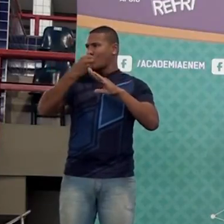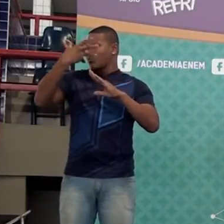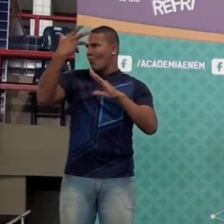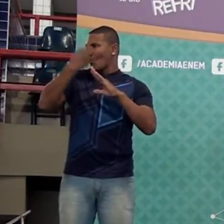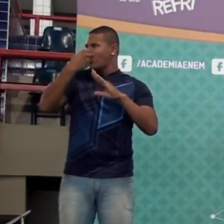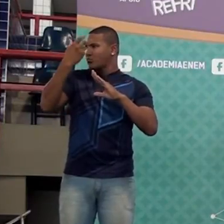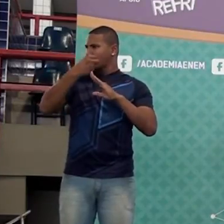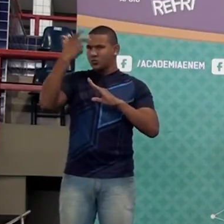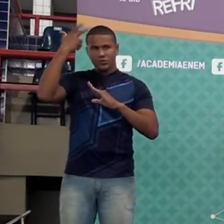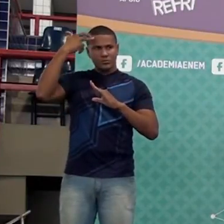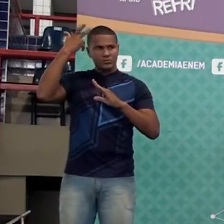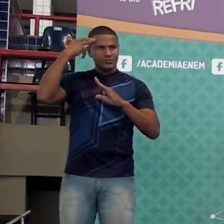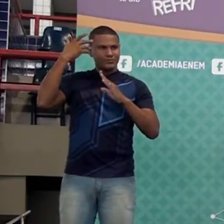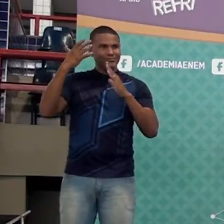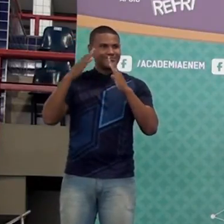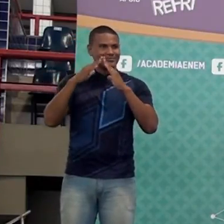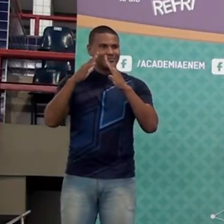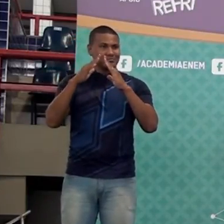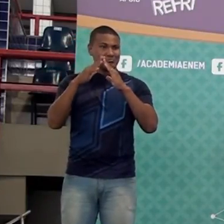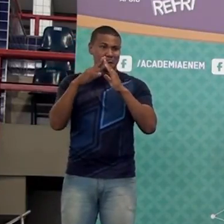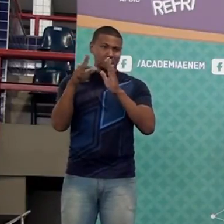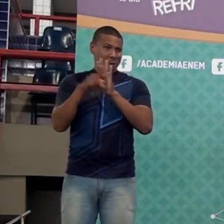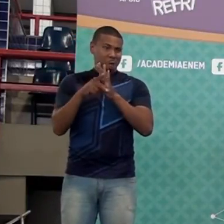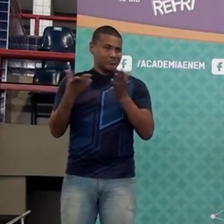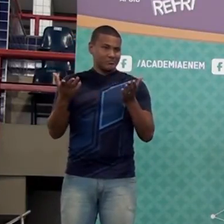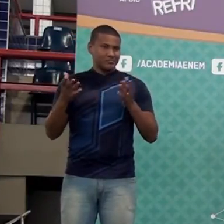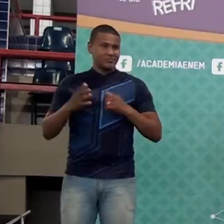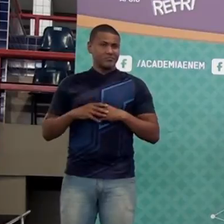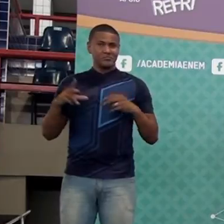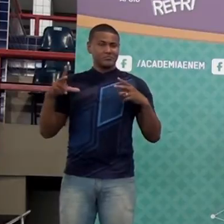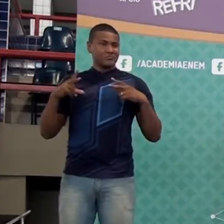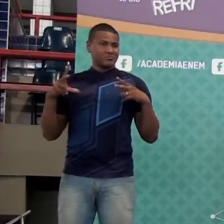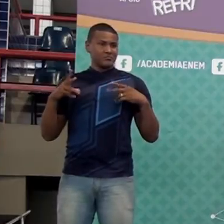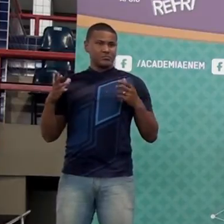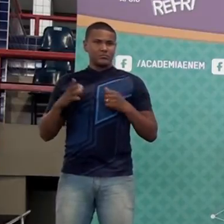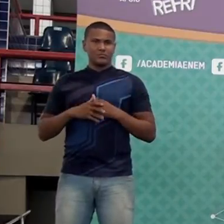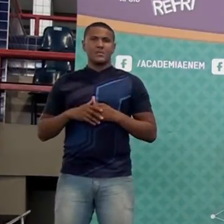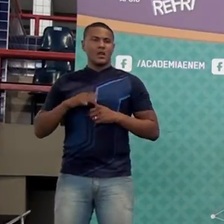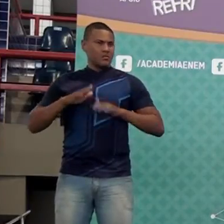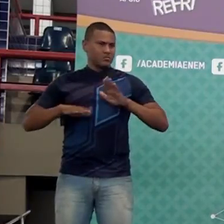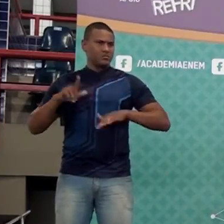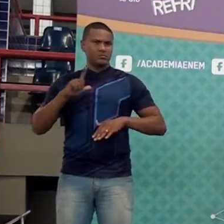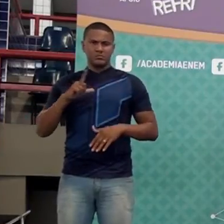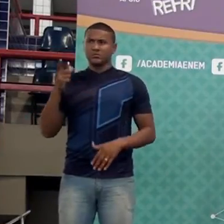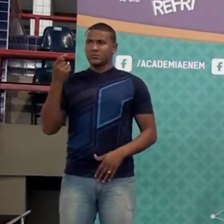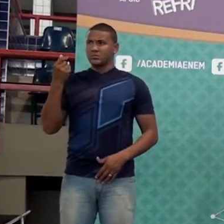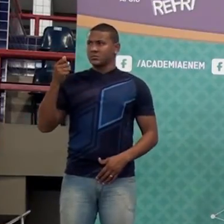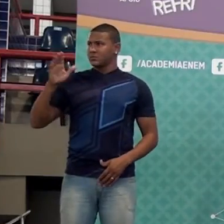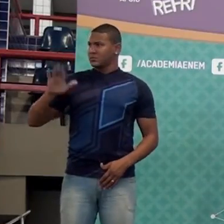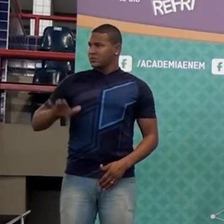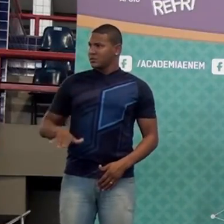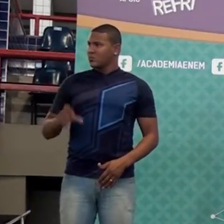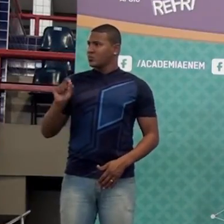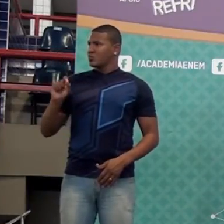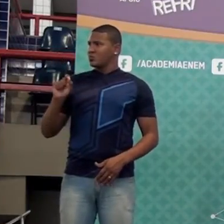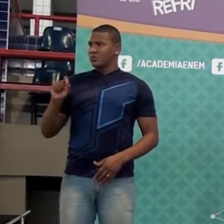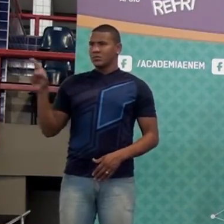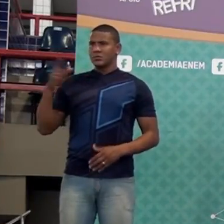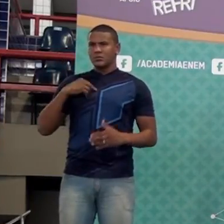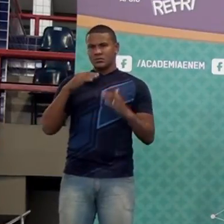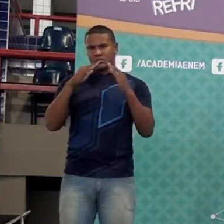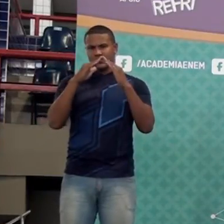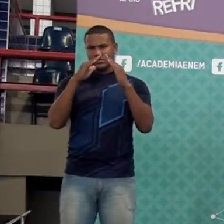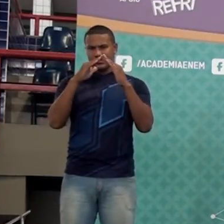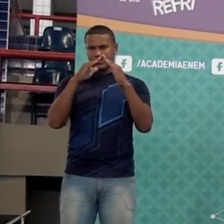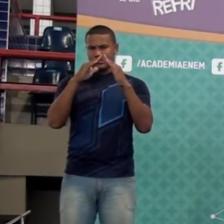Inclusive, eles têm feito, para baratear o custo, porque essas placas metálicas são muito caras, que o consumidor da casa,